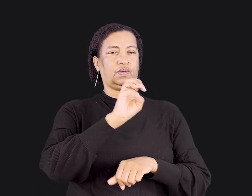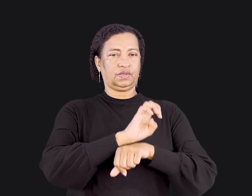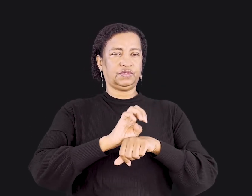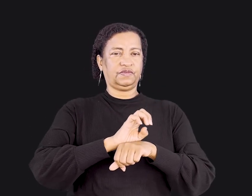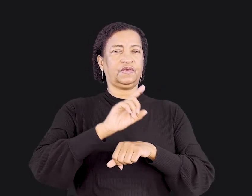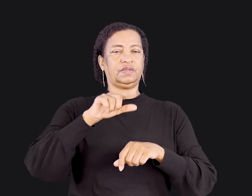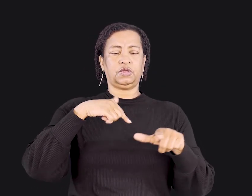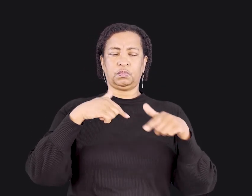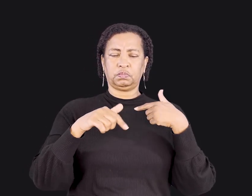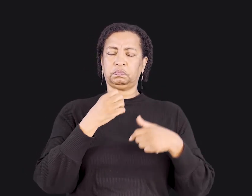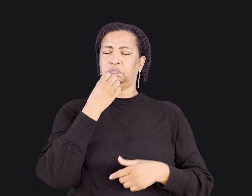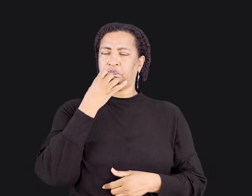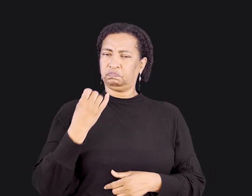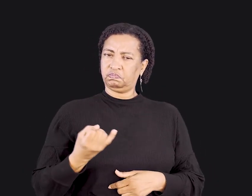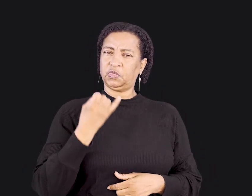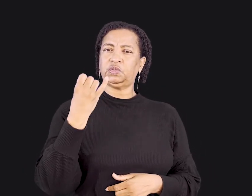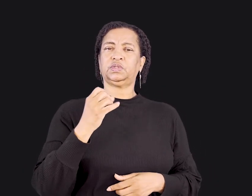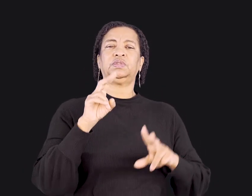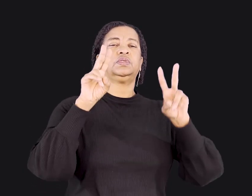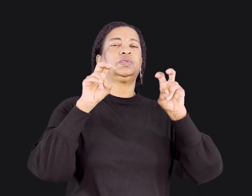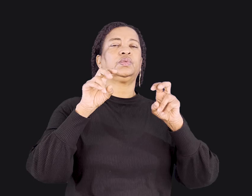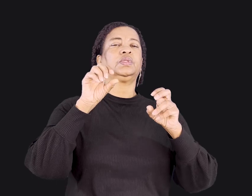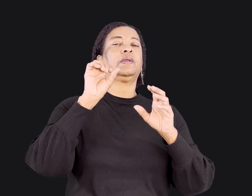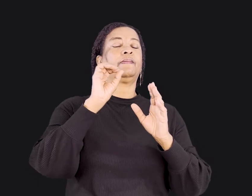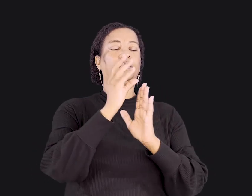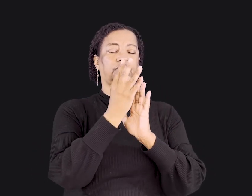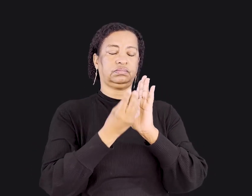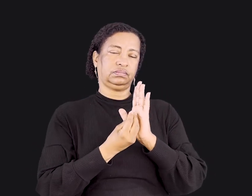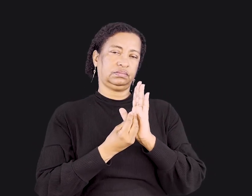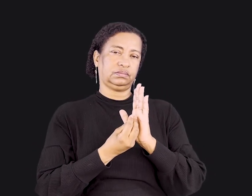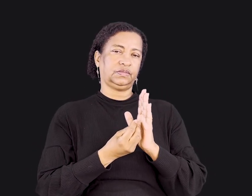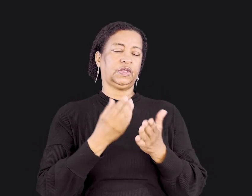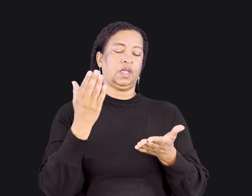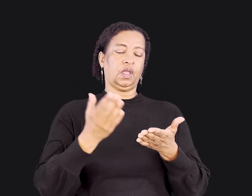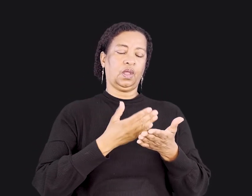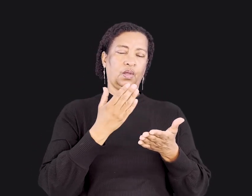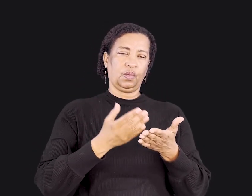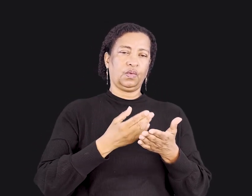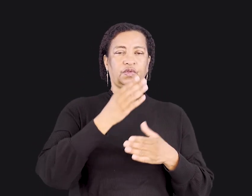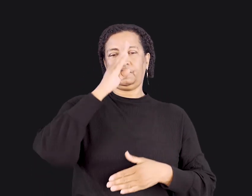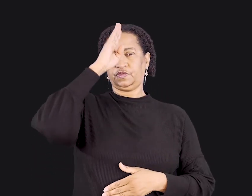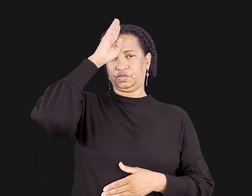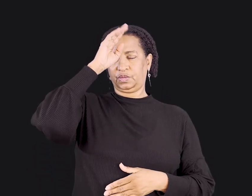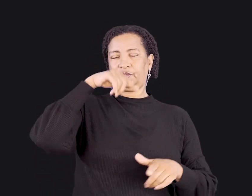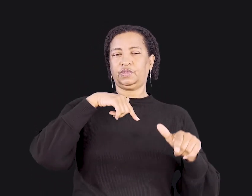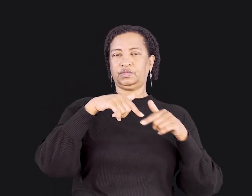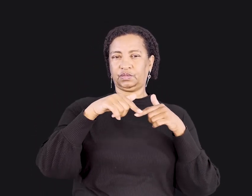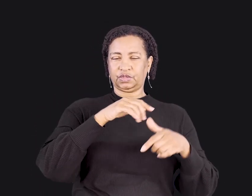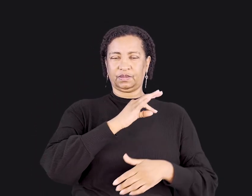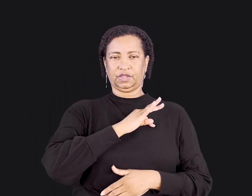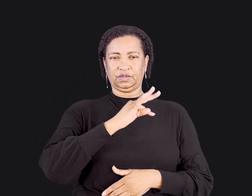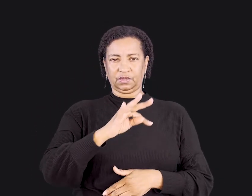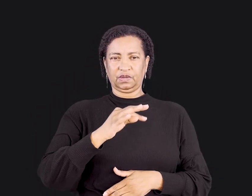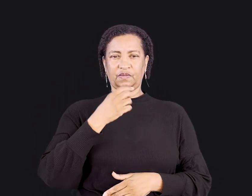obra-prima, cujo tema é a igreja. O livro de Romanos é uma obra-prima teológica sobre a justificação pela